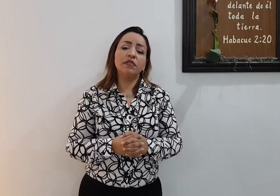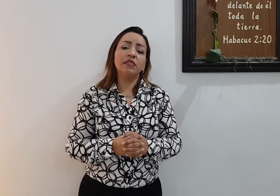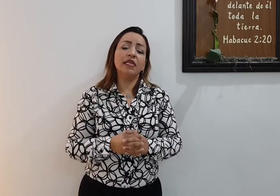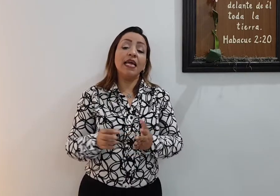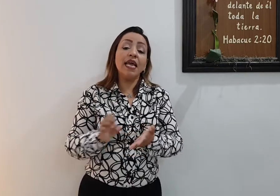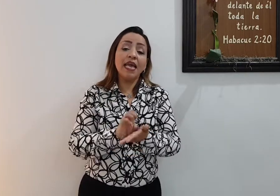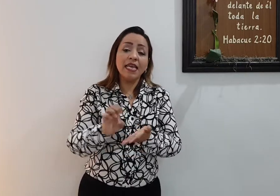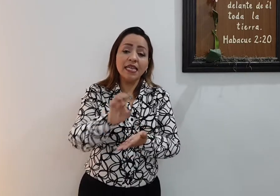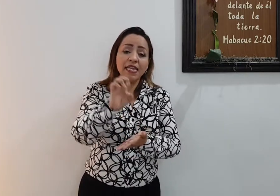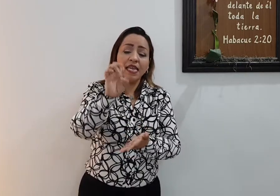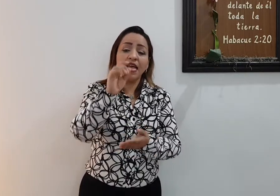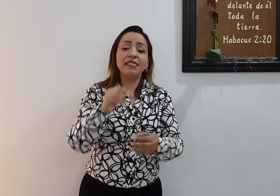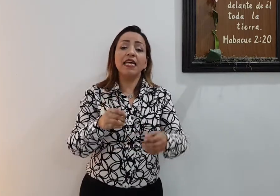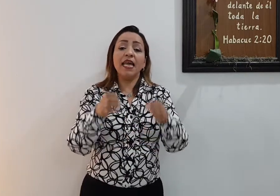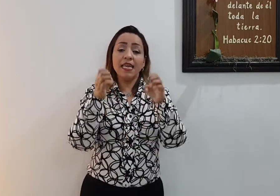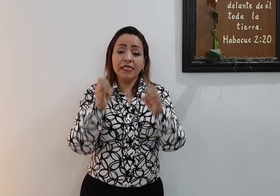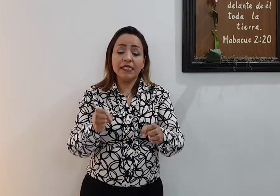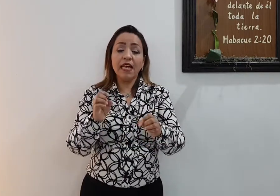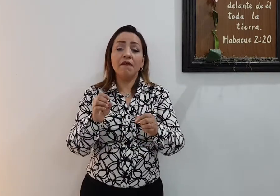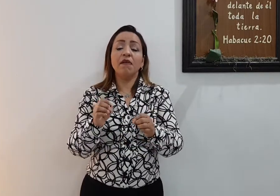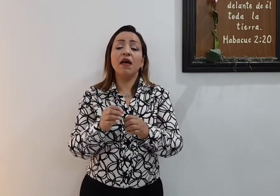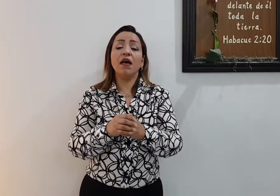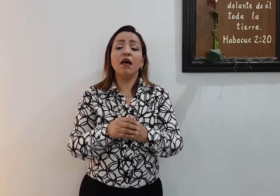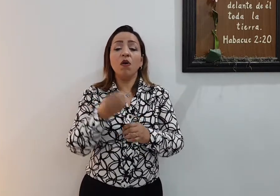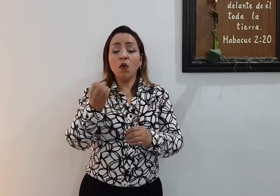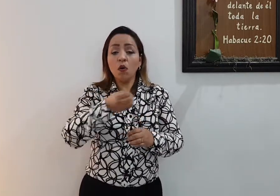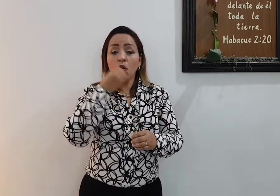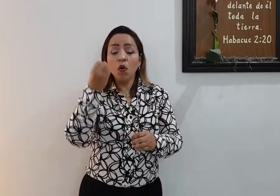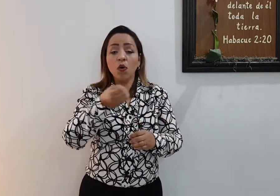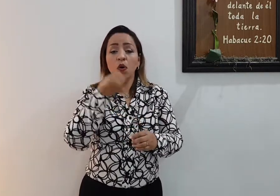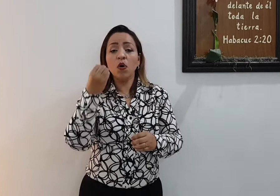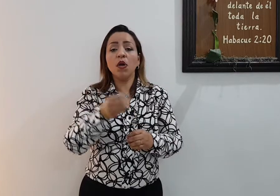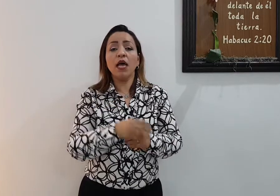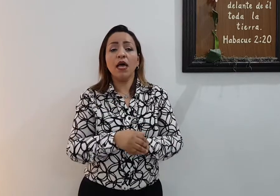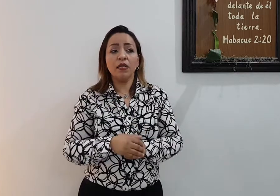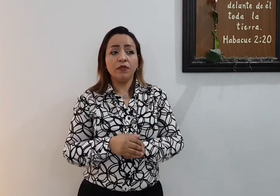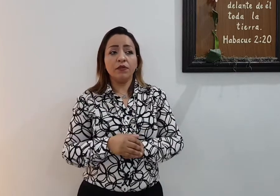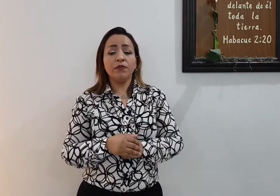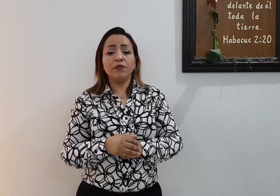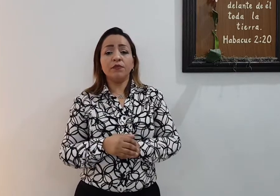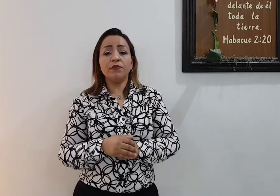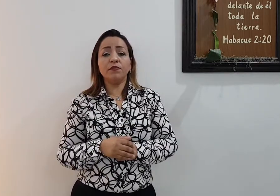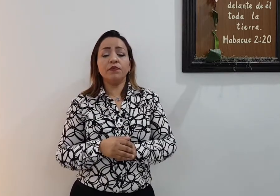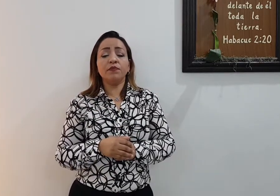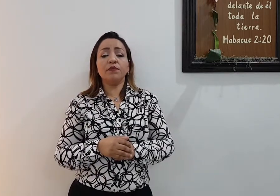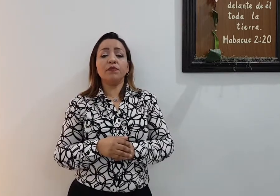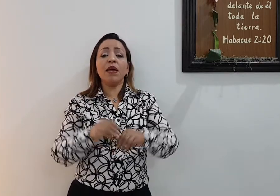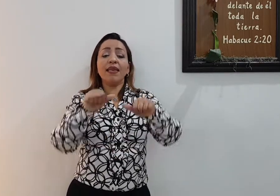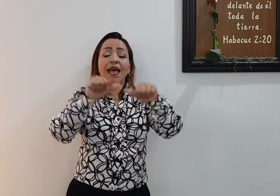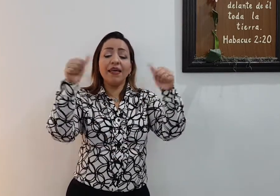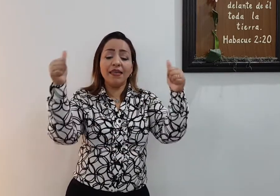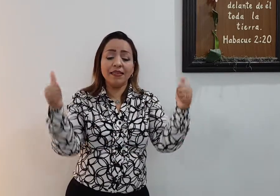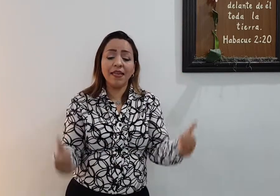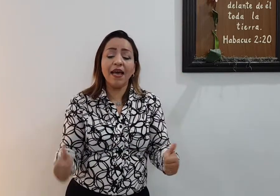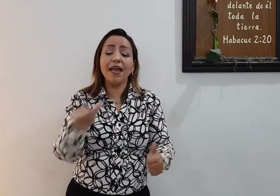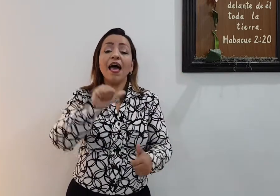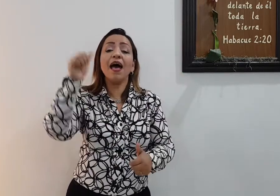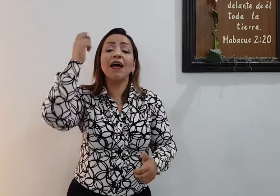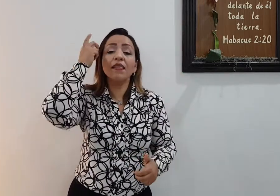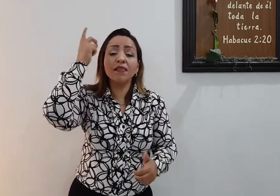ofrecieron un sacrificio y decían: el Dios que envíe el fuego del cielo y consuma el holocausto,